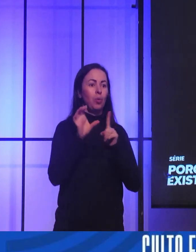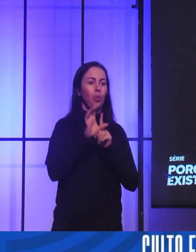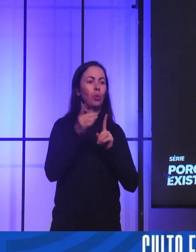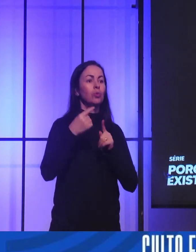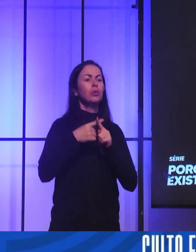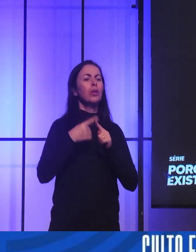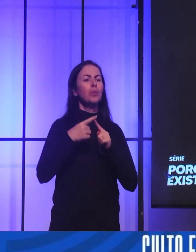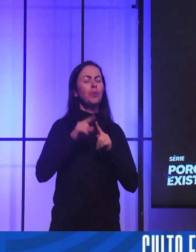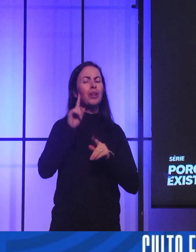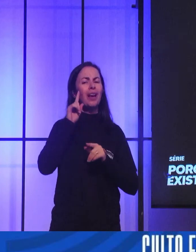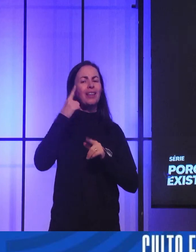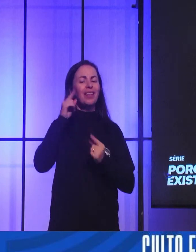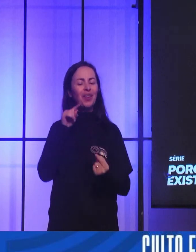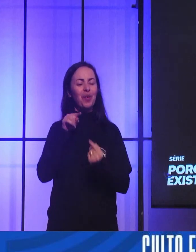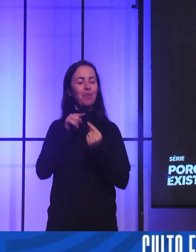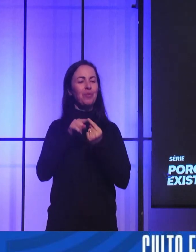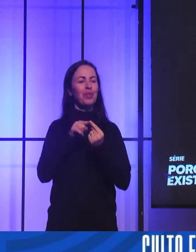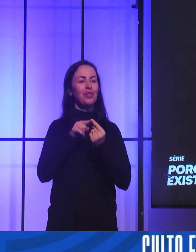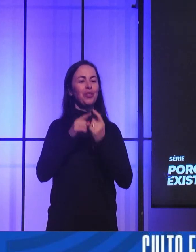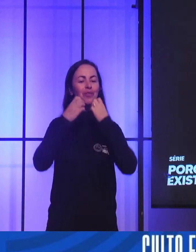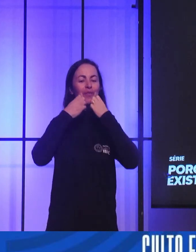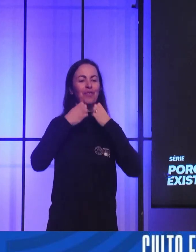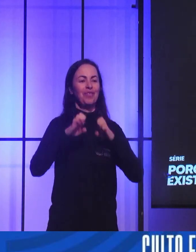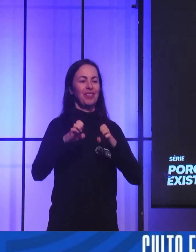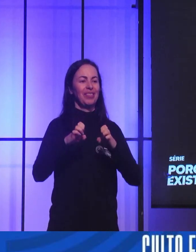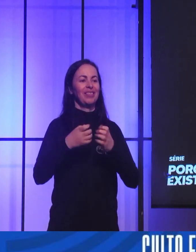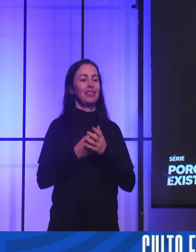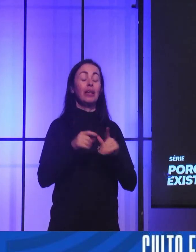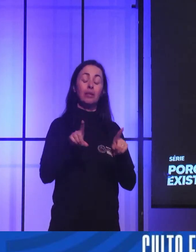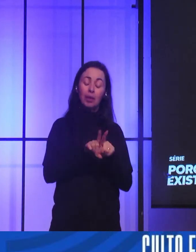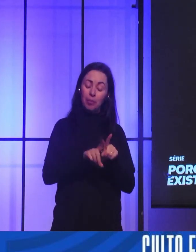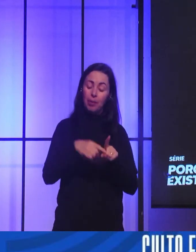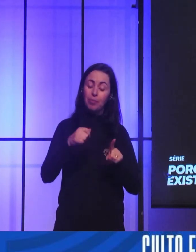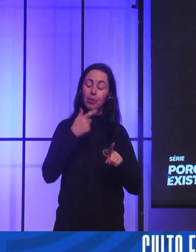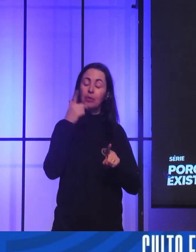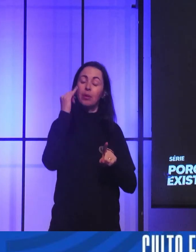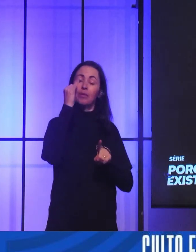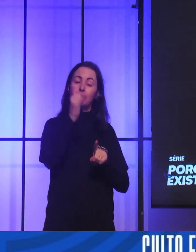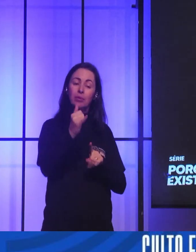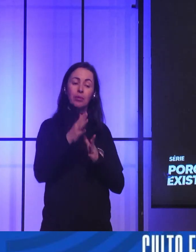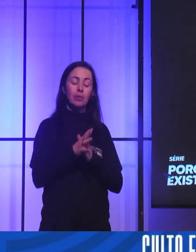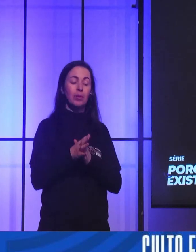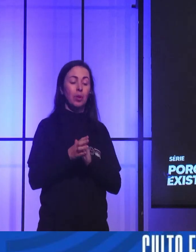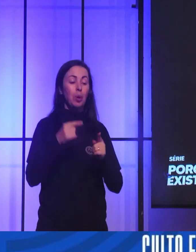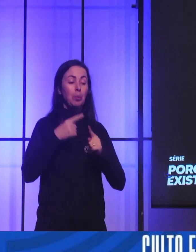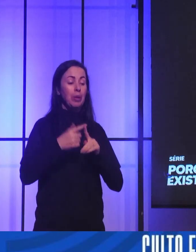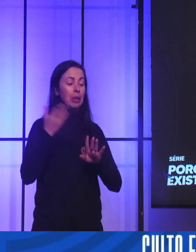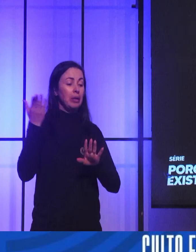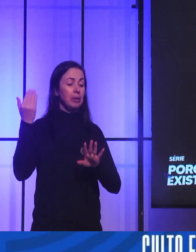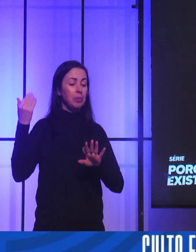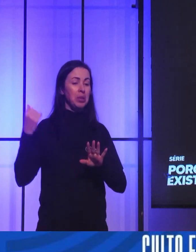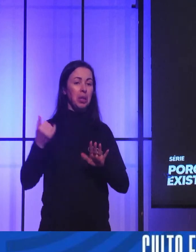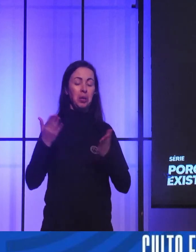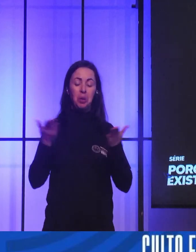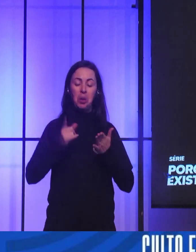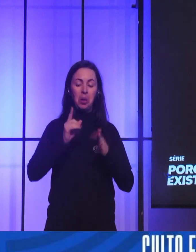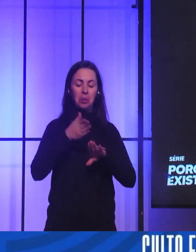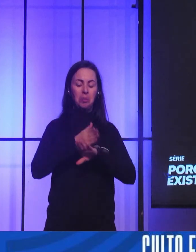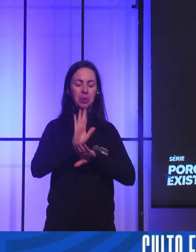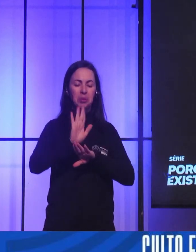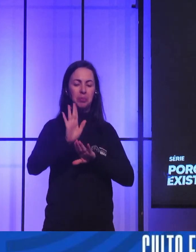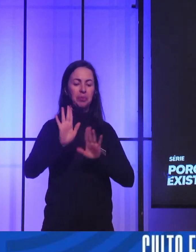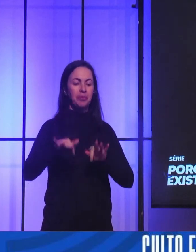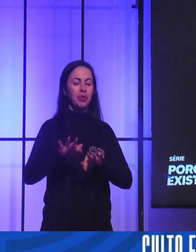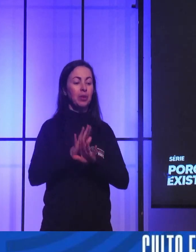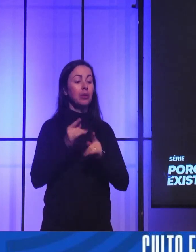com o Evangelho de Jesus. Mas também sou obrigado a dizer para vocês que antigamente, agora eu nem vou mais,